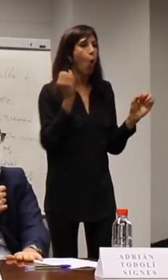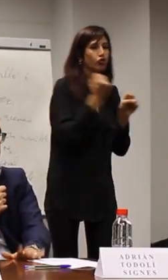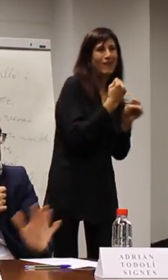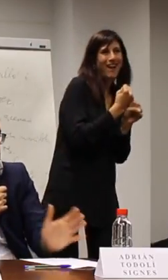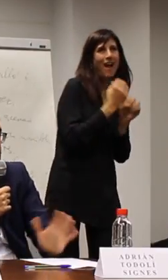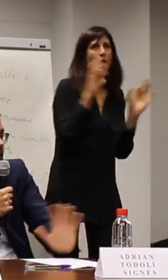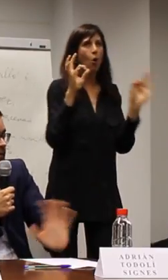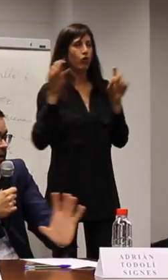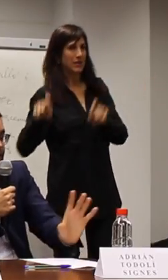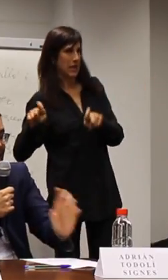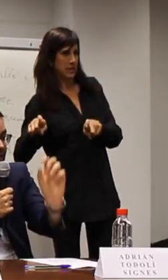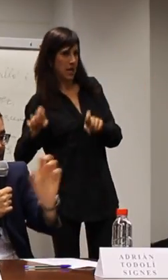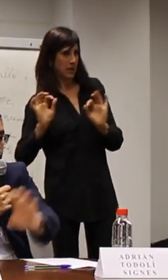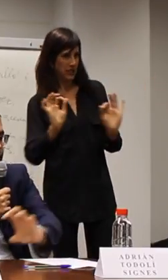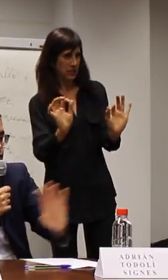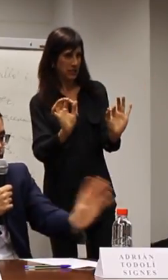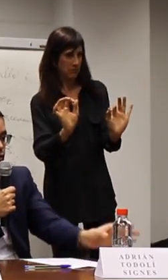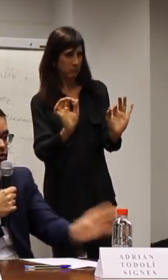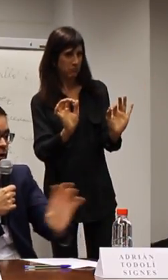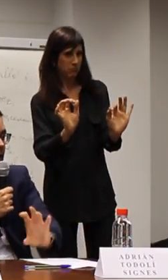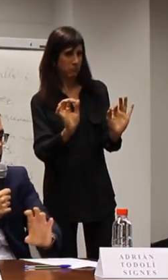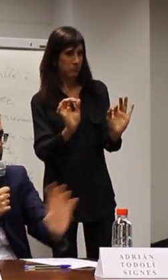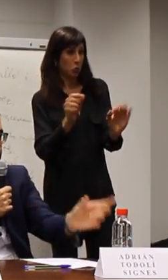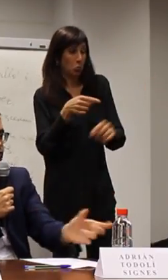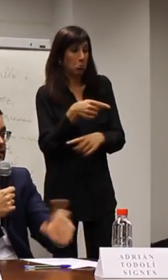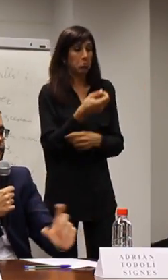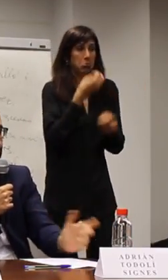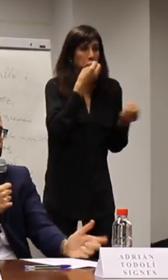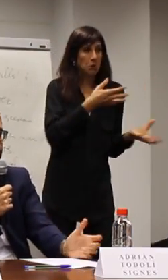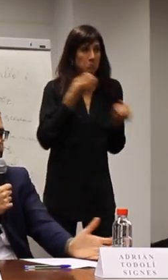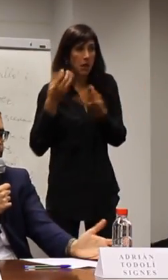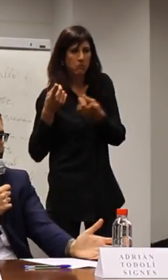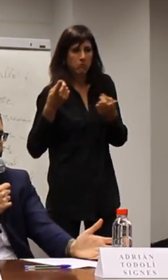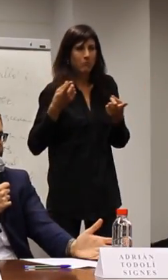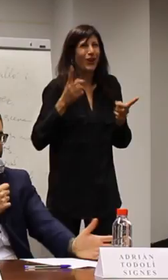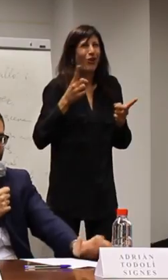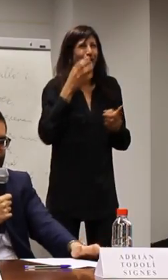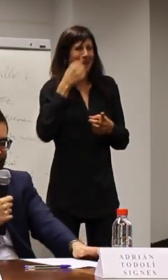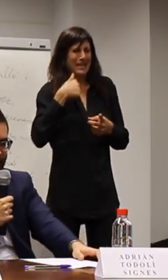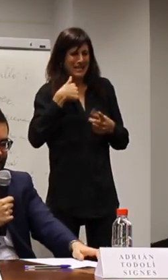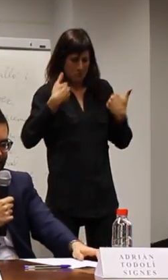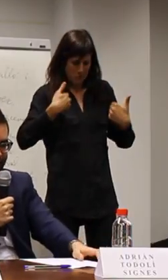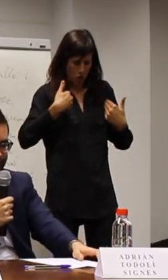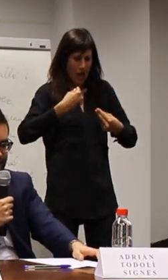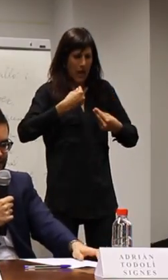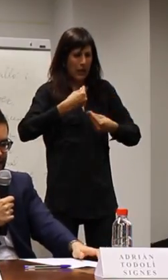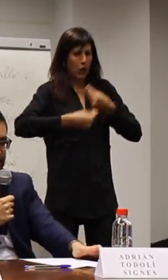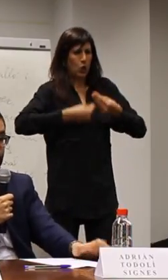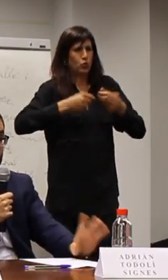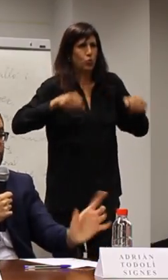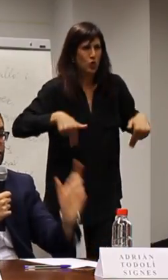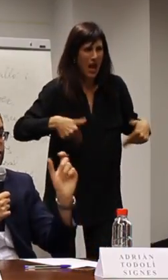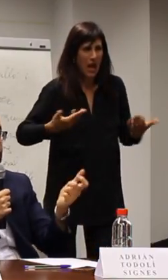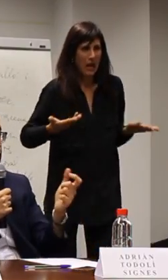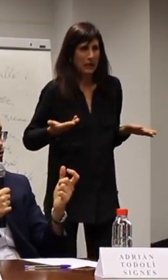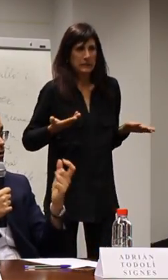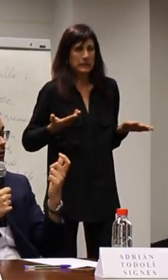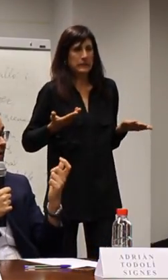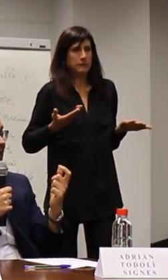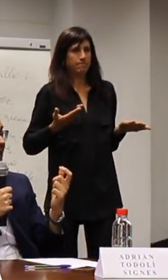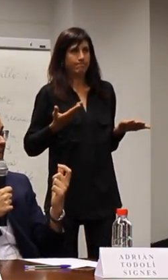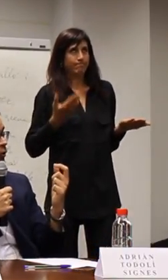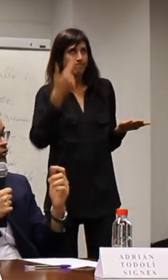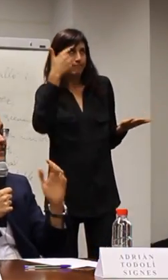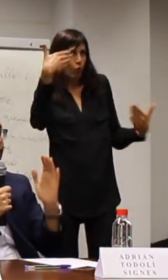descansando. Y está, tan correcto es una cosa como la otra, no estás infrautilizado por el hecho de estar descansando. Entonces yo creo que esto es una